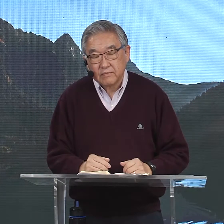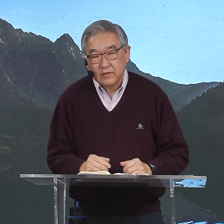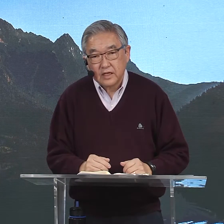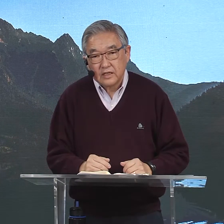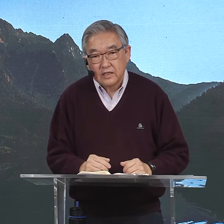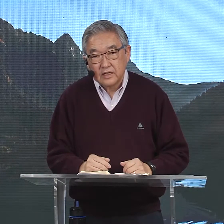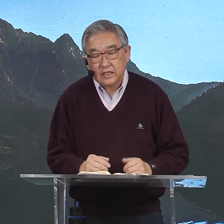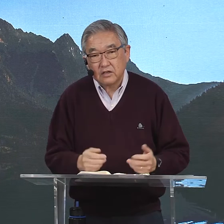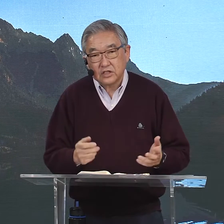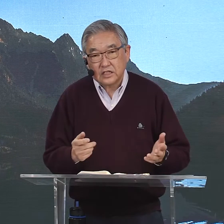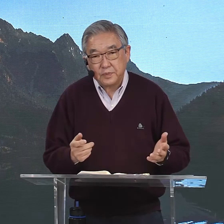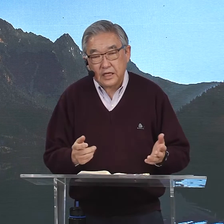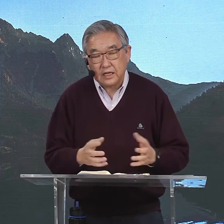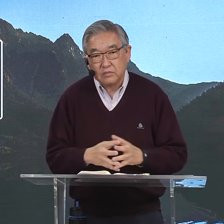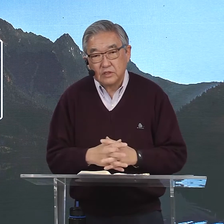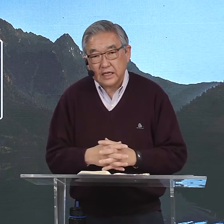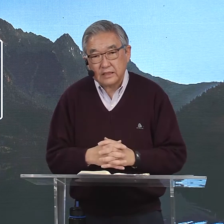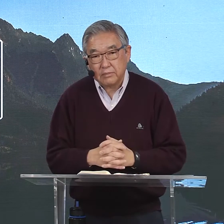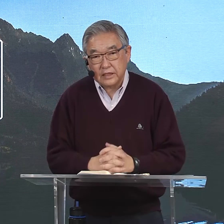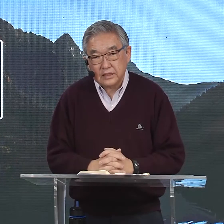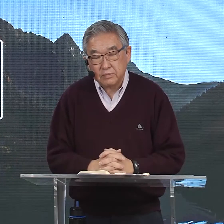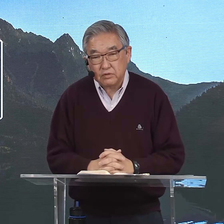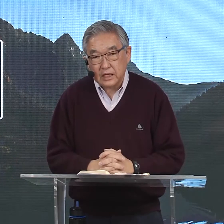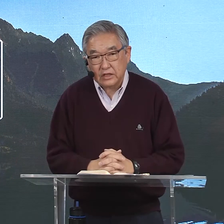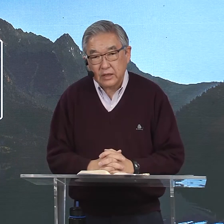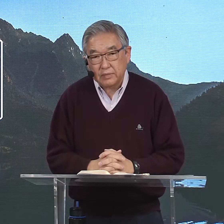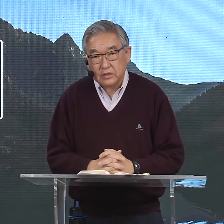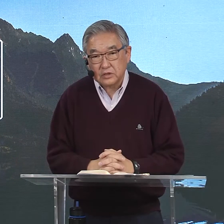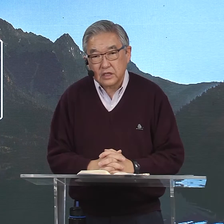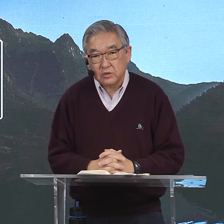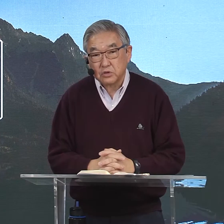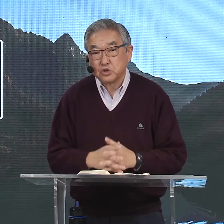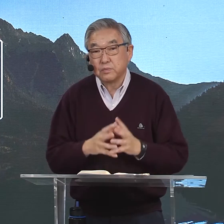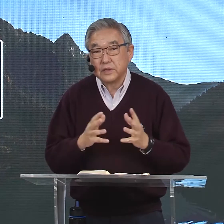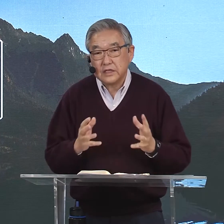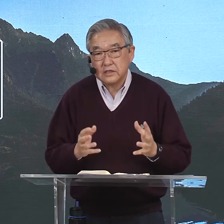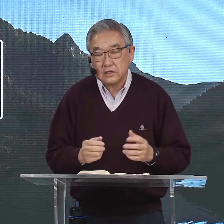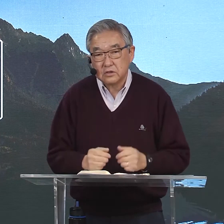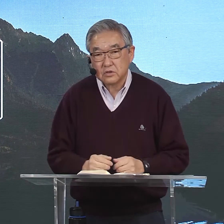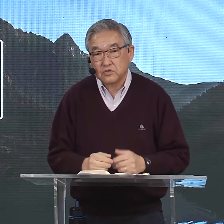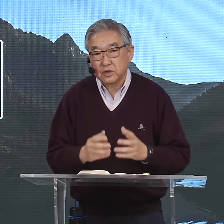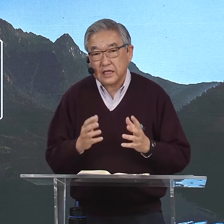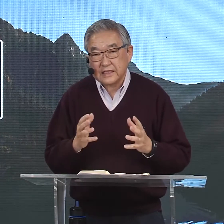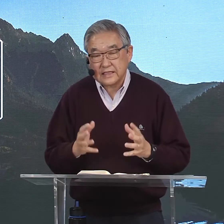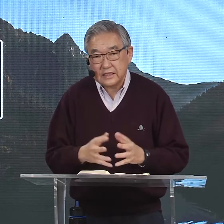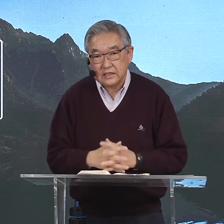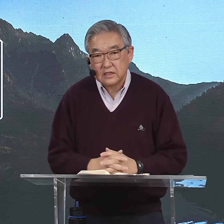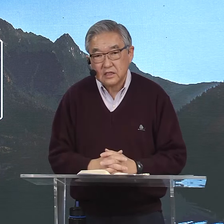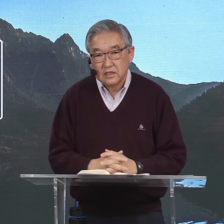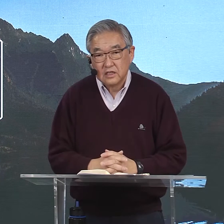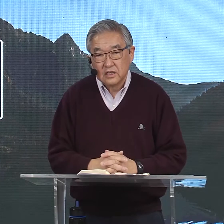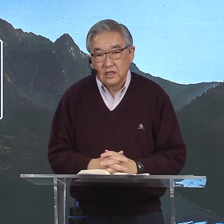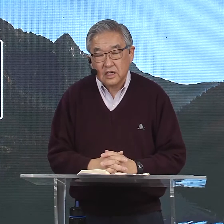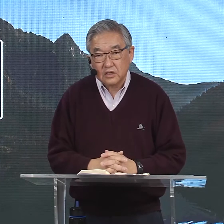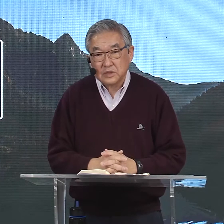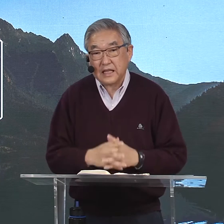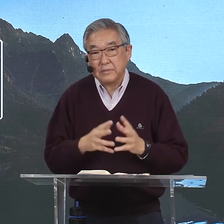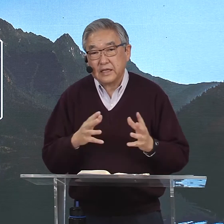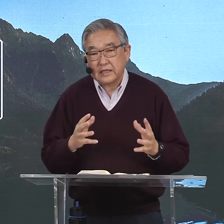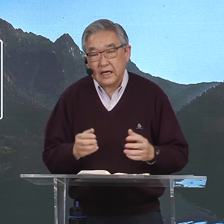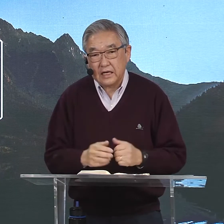mesa bom então já explicamos que essa mesa por um lado é para o senhor nos suprir nos fortalecer